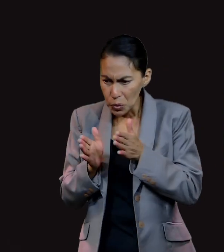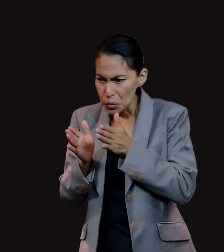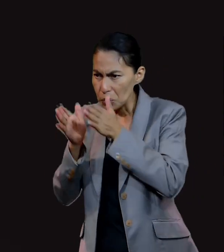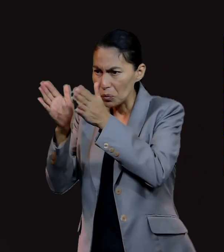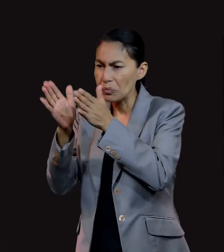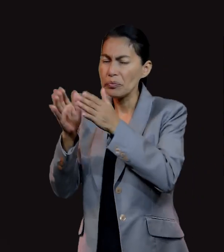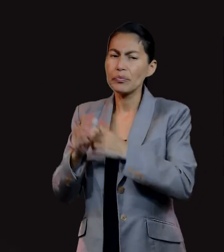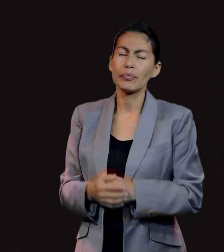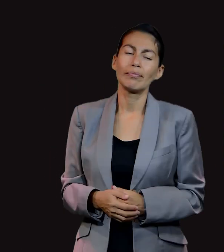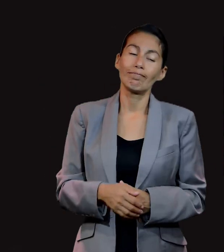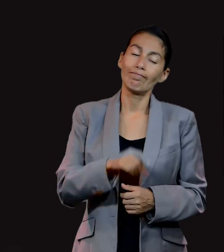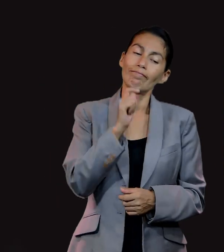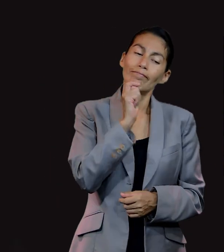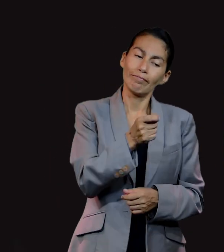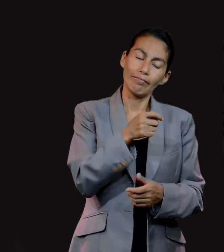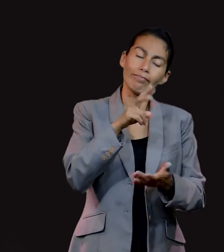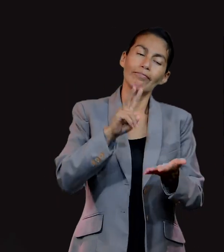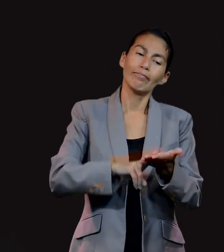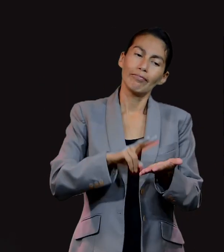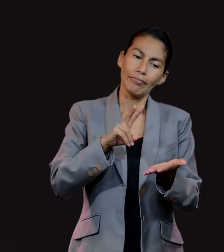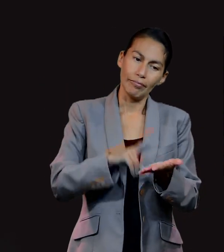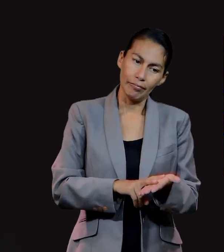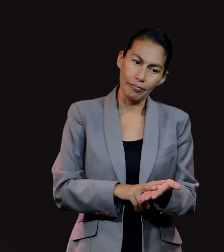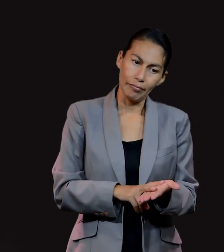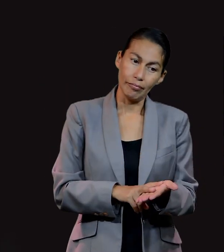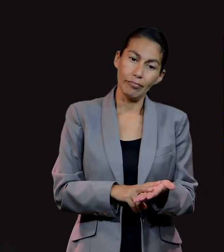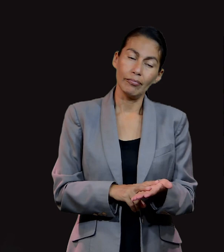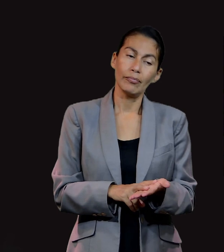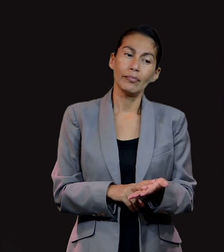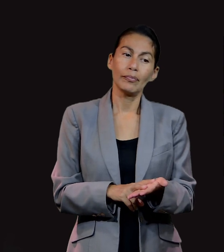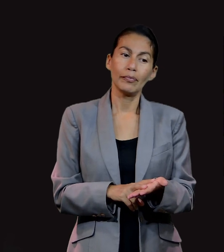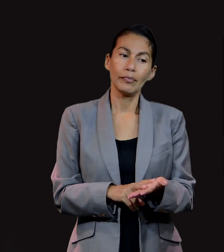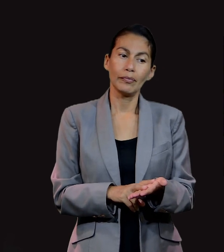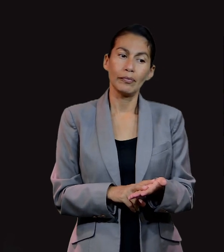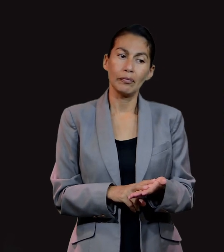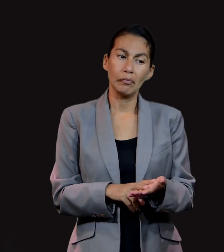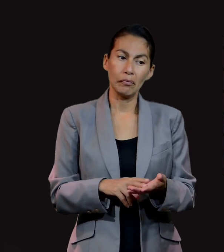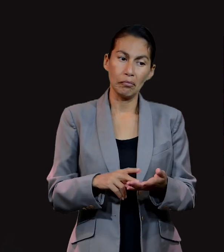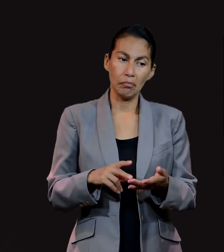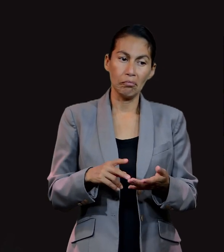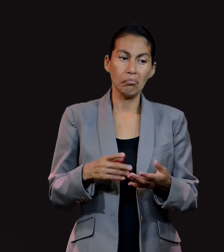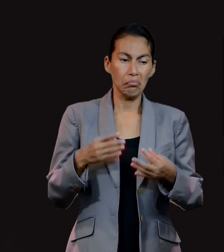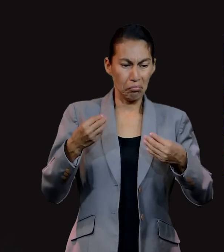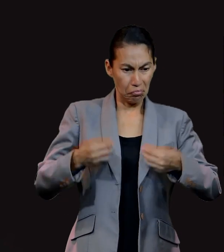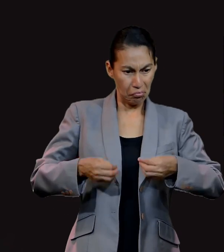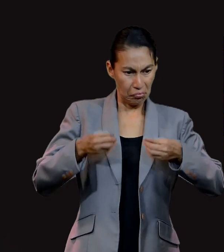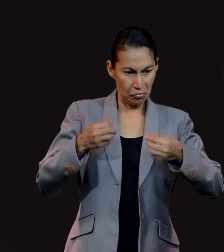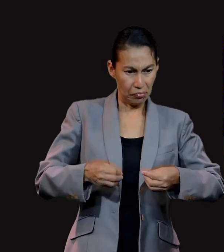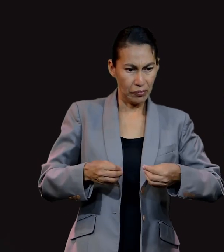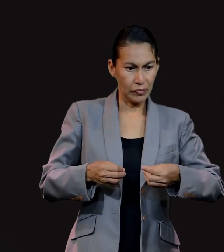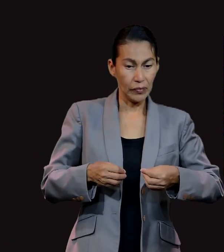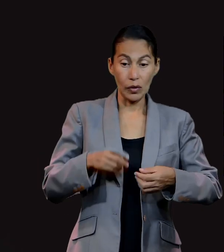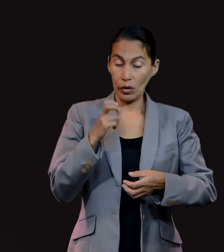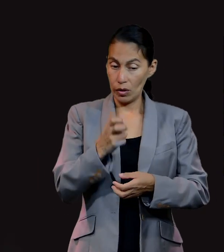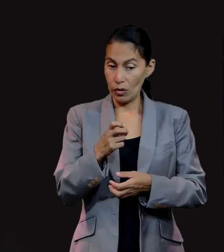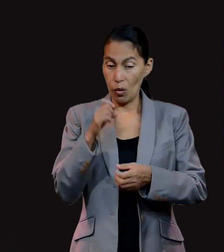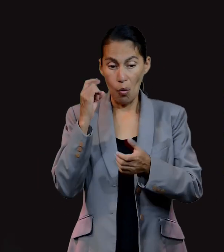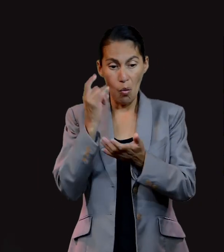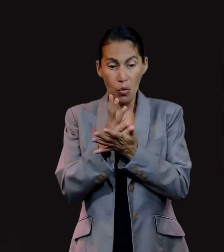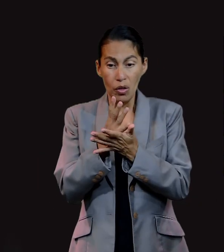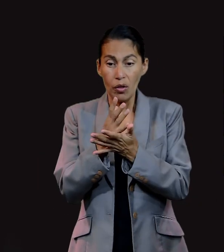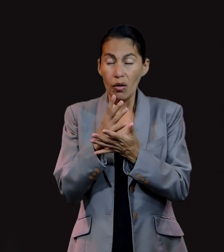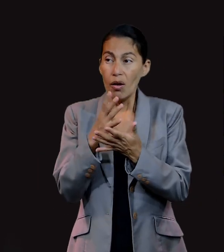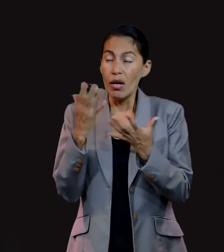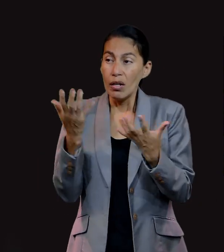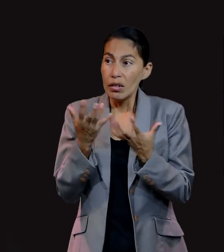diferente se requiere valor, se requiere mucha entrega que solo se adquiere